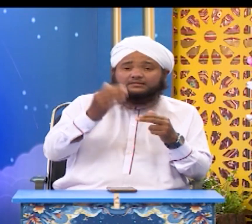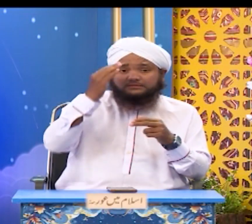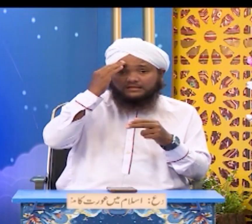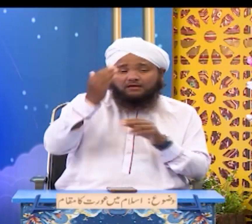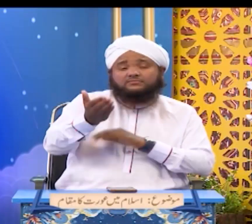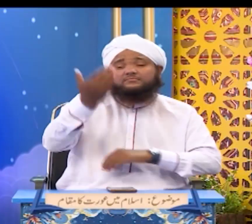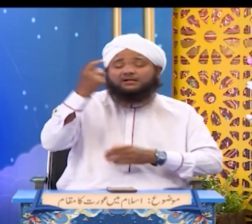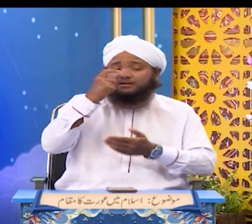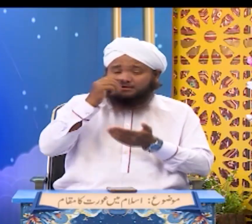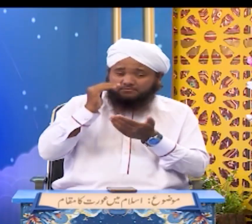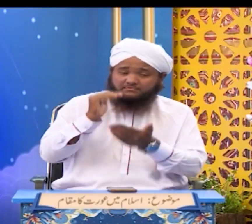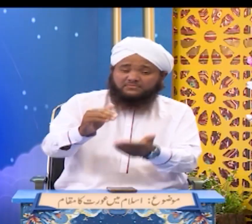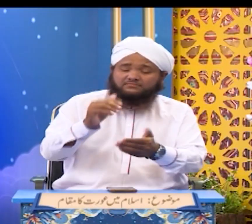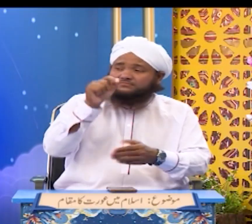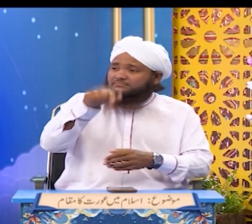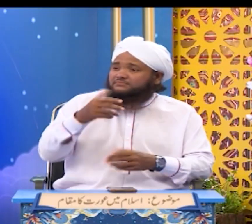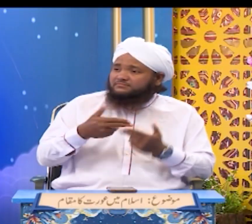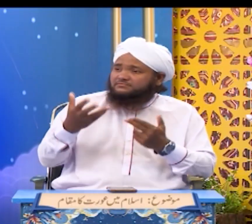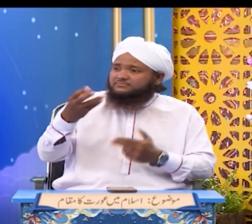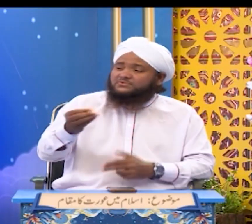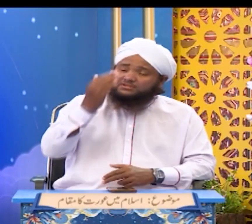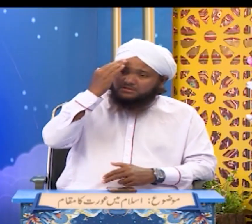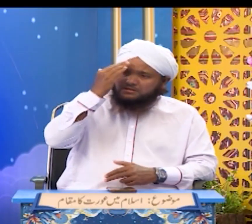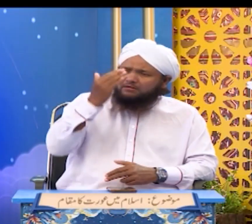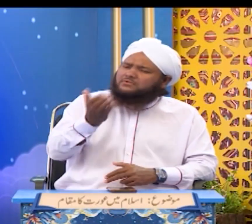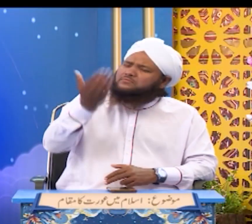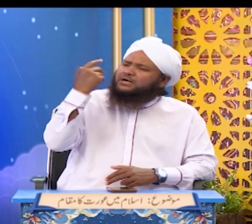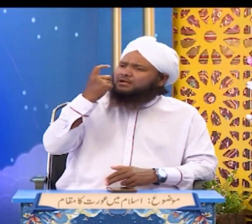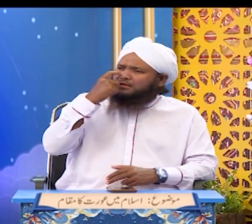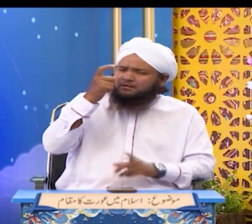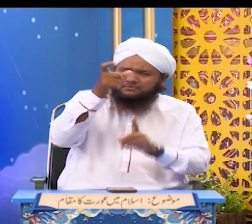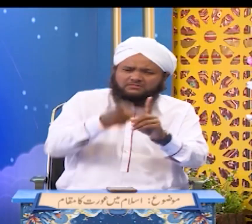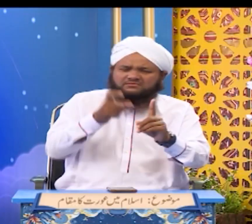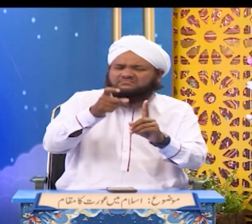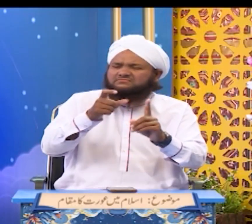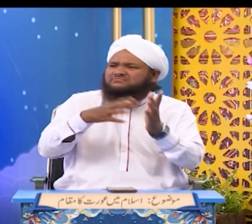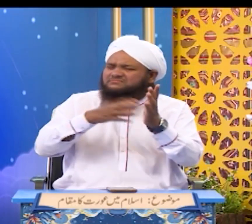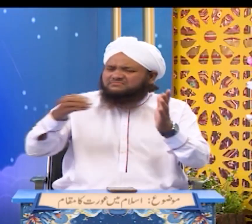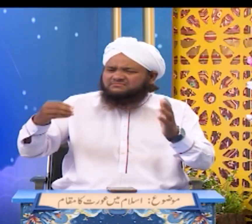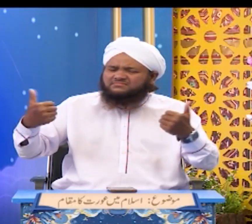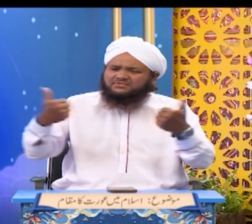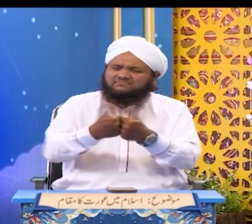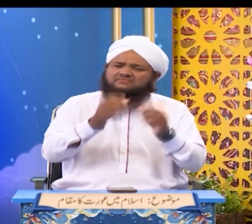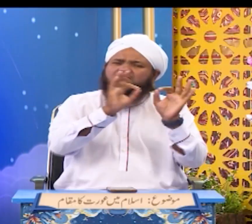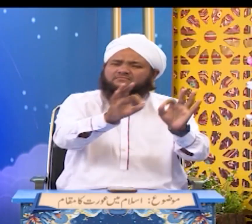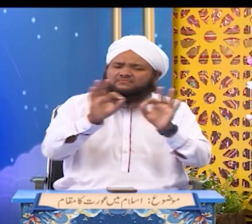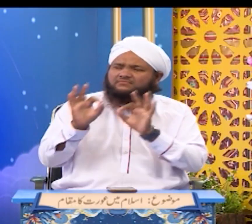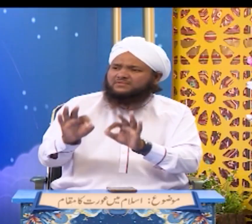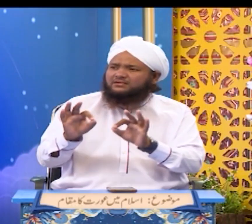کی حیثیت۔ پیارے اسلامی بھائیوں، اسلام سے پہلے لڑکیوں کے ساتھ جانوروں سے بدتر سلوک ہوتا تو کہیں پیدا ہوتے ہی